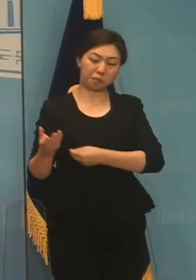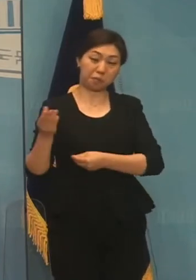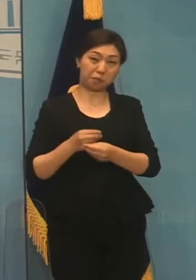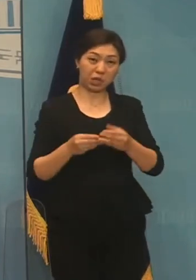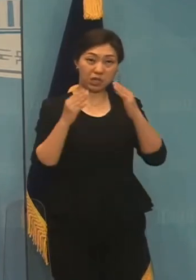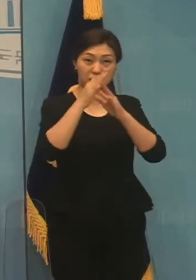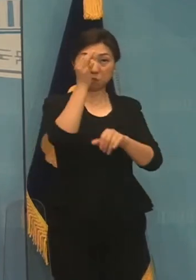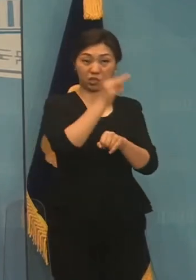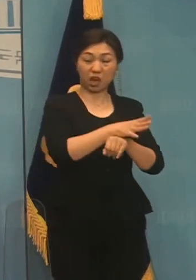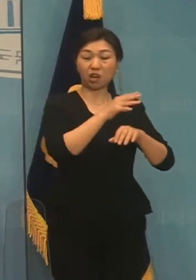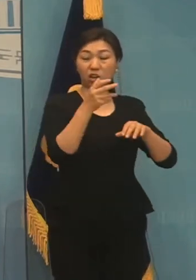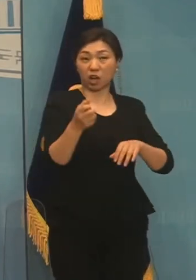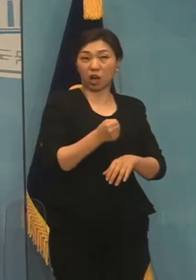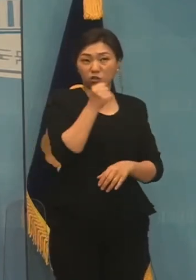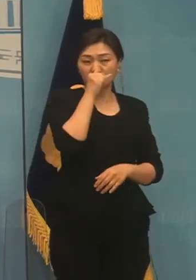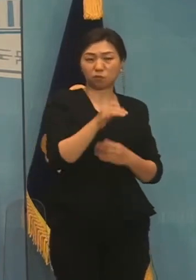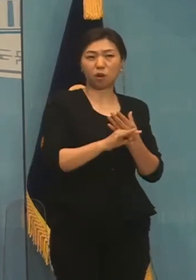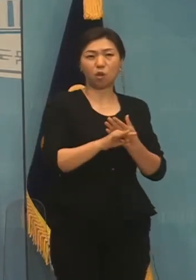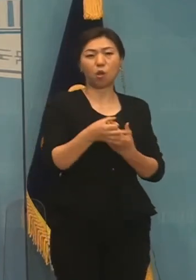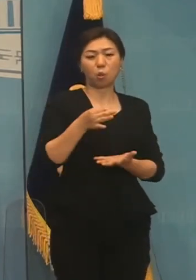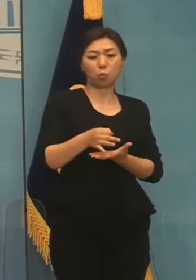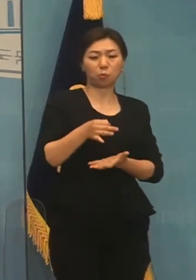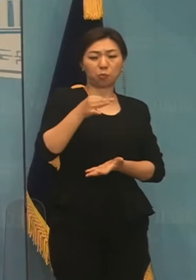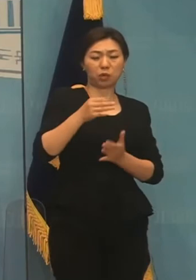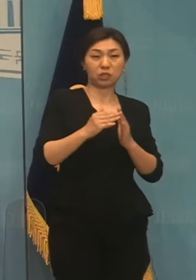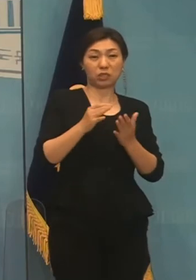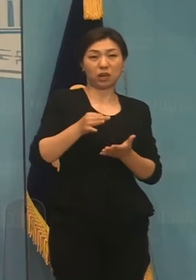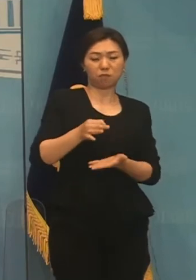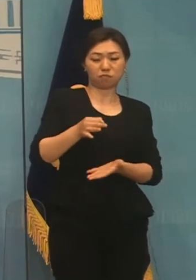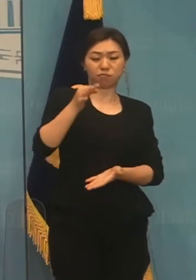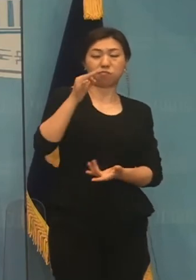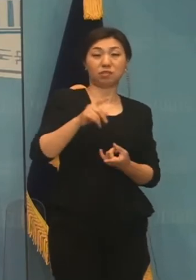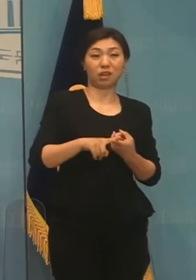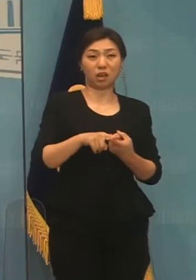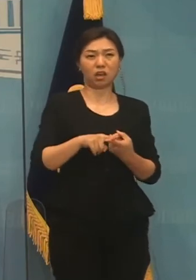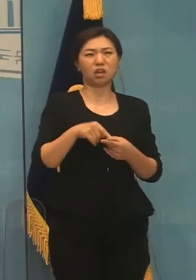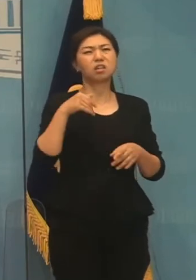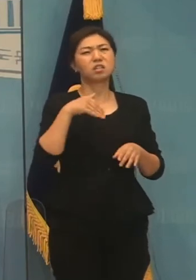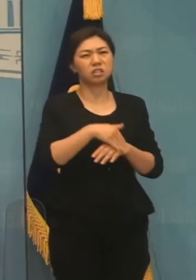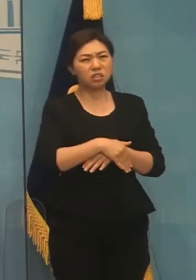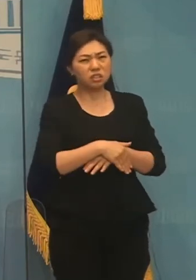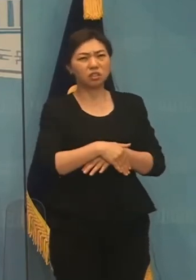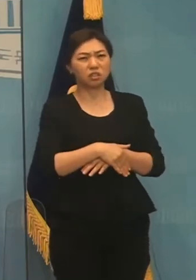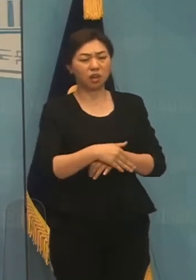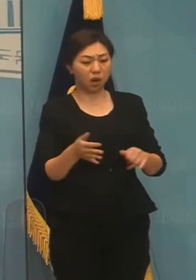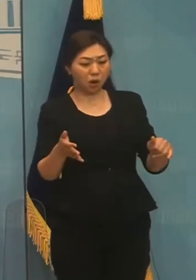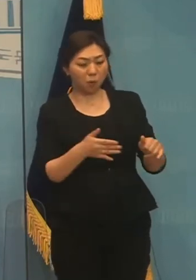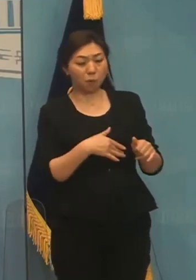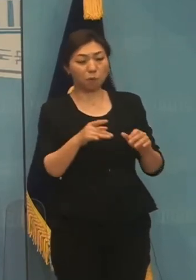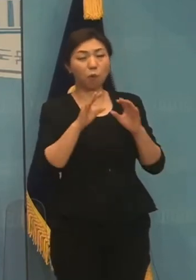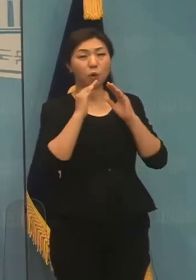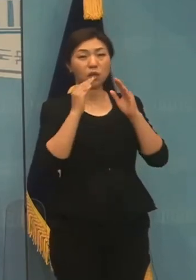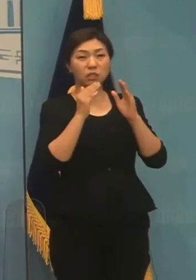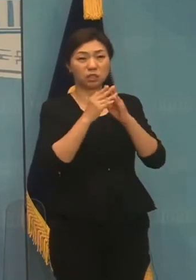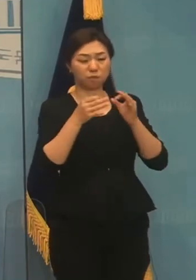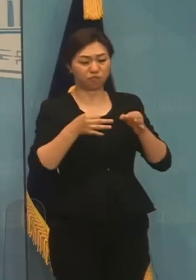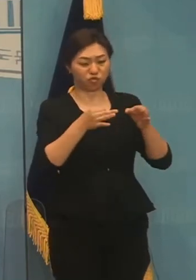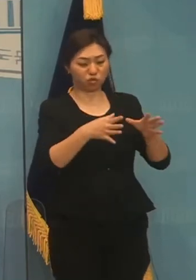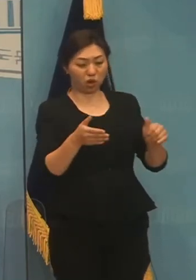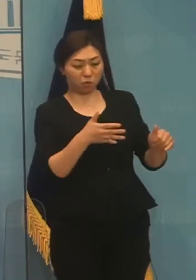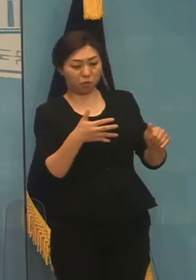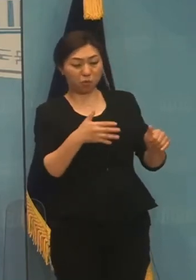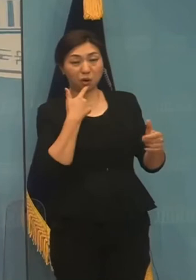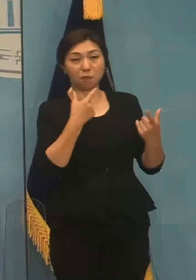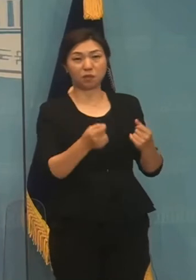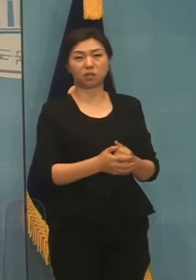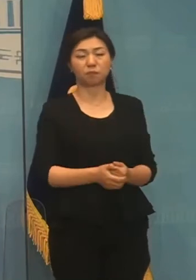줌으로써 부동산 양극화를 방치하고 부추기겠다는 것밖에 되지 않습니다. 한 달에 100만 원 벌어서 월세